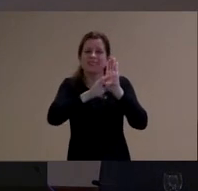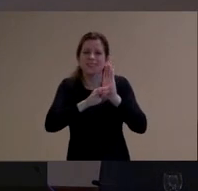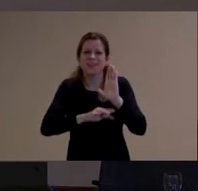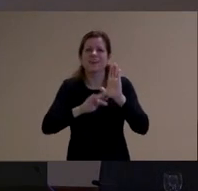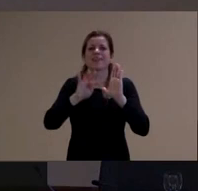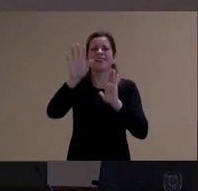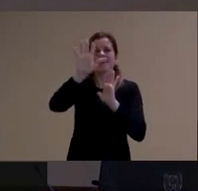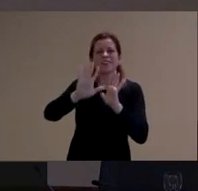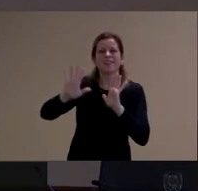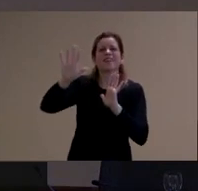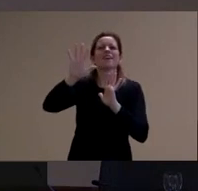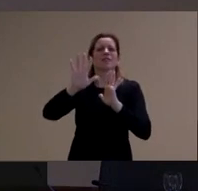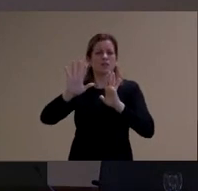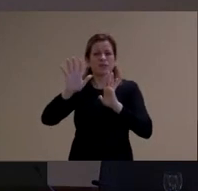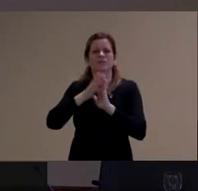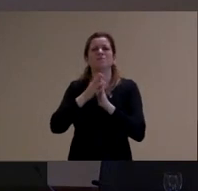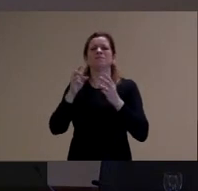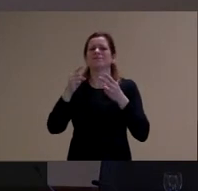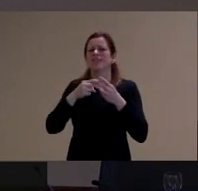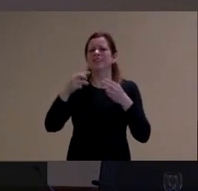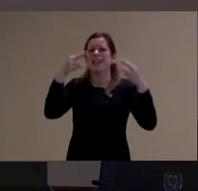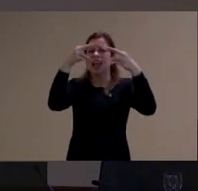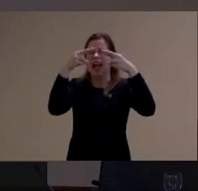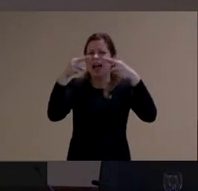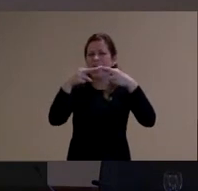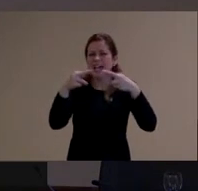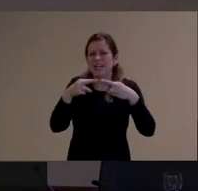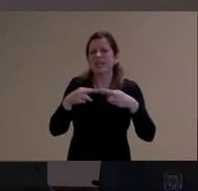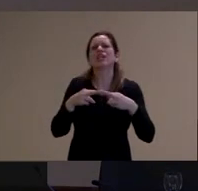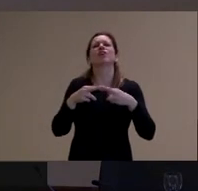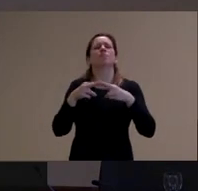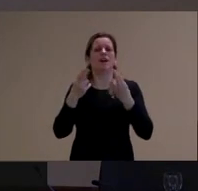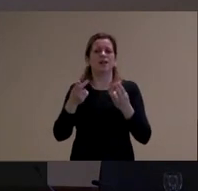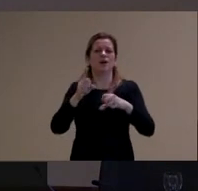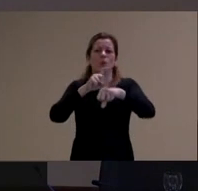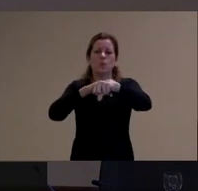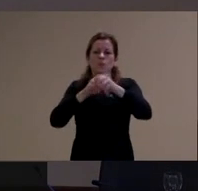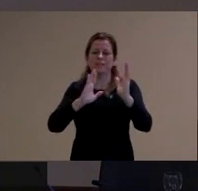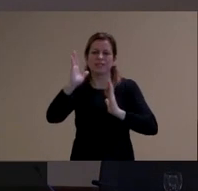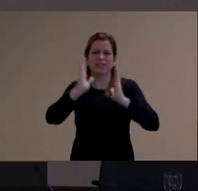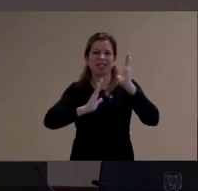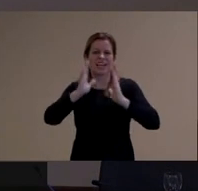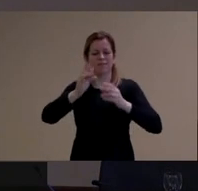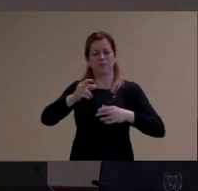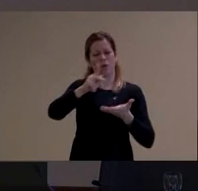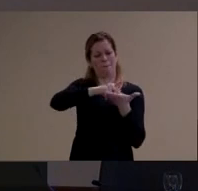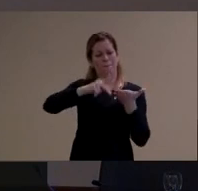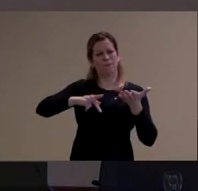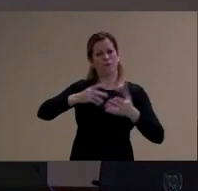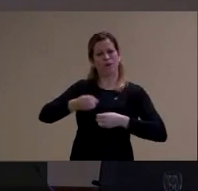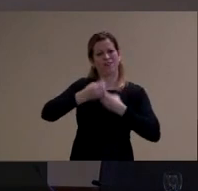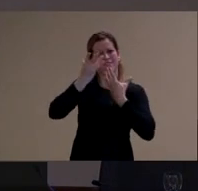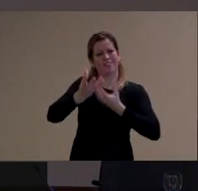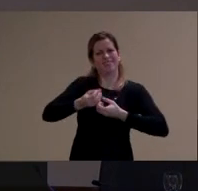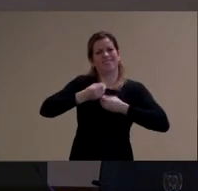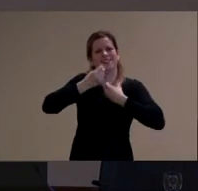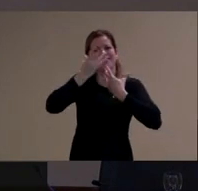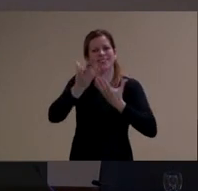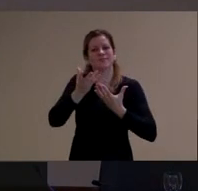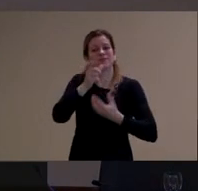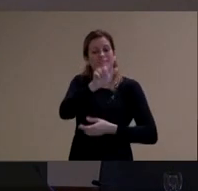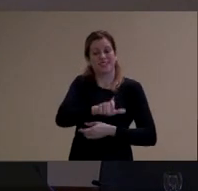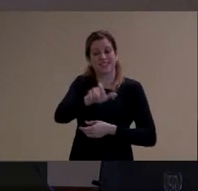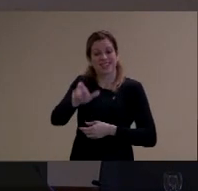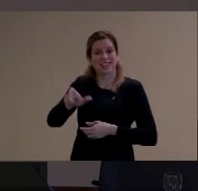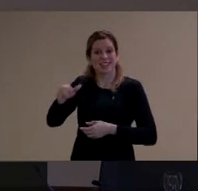apreciar o ritmo a rir o tempo criar experienciar a poesia incentivando as Crianças